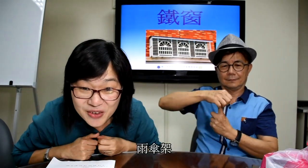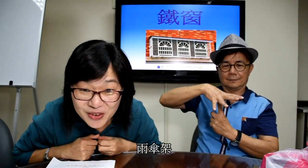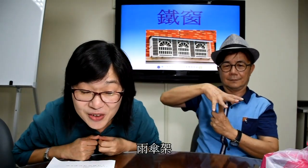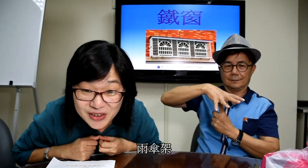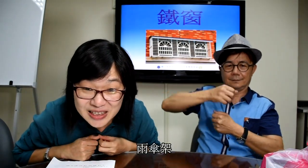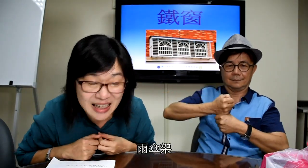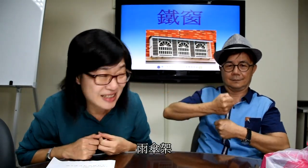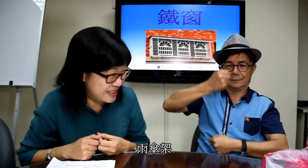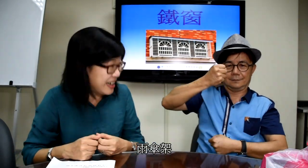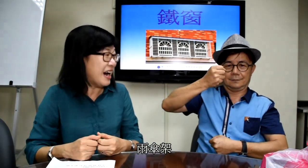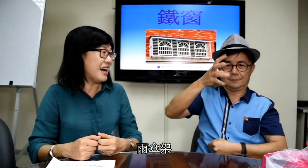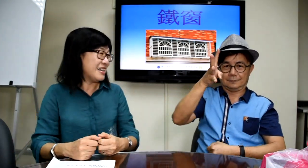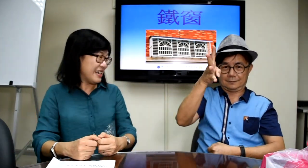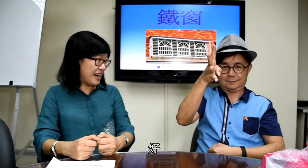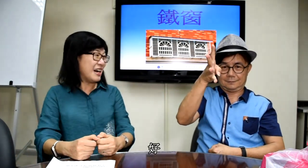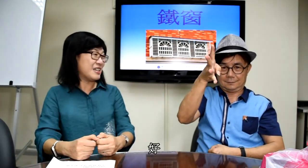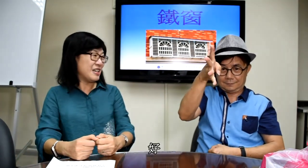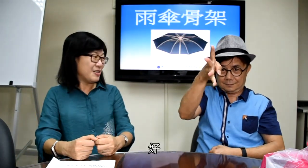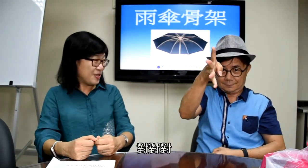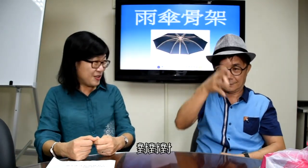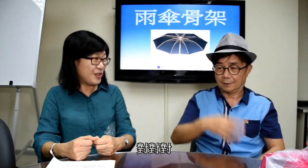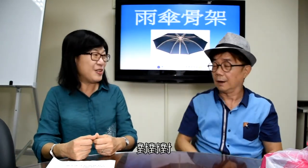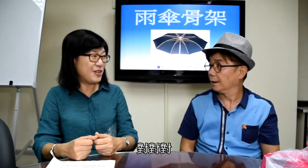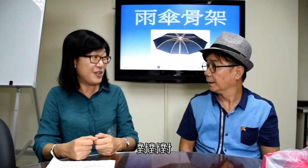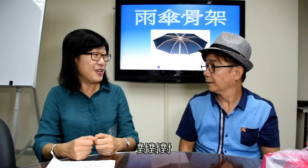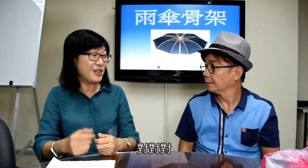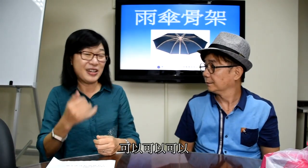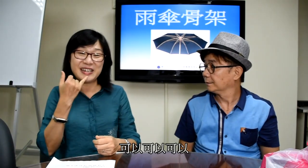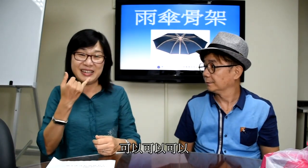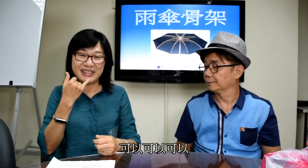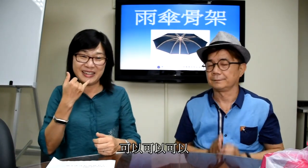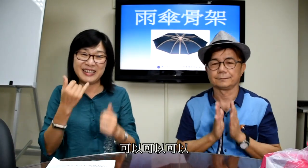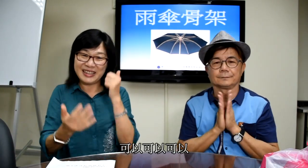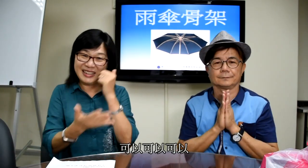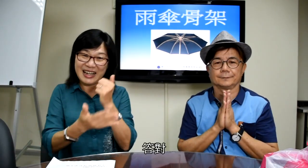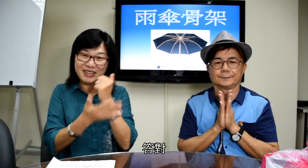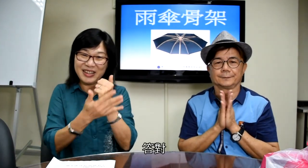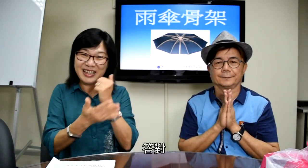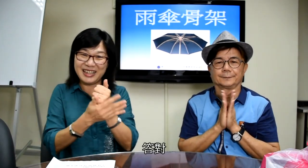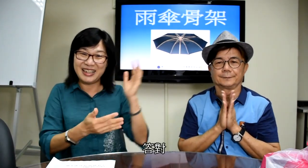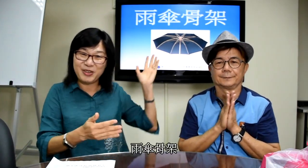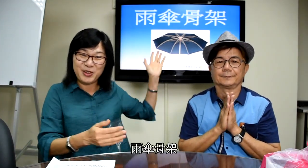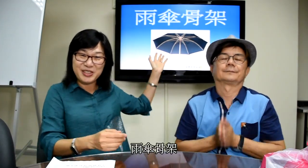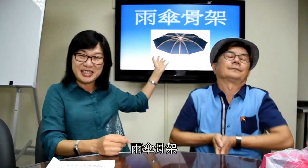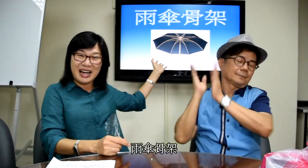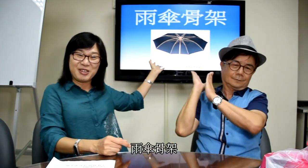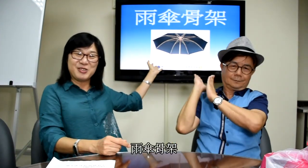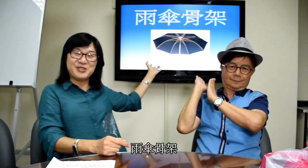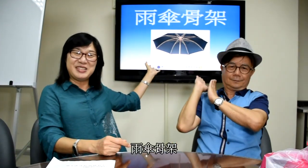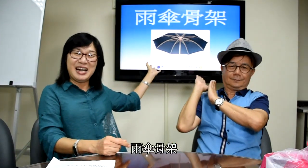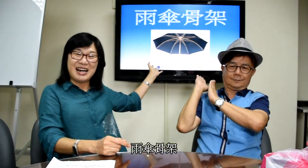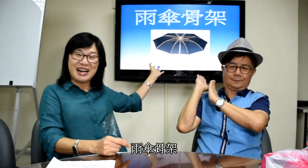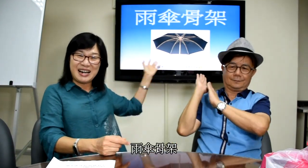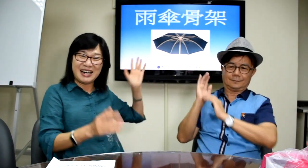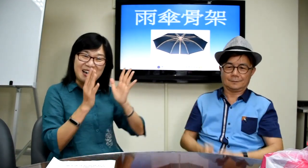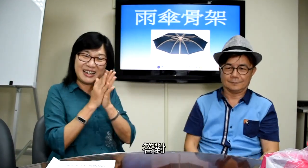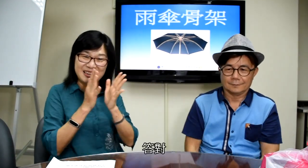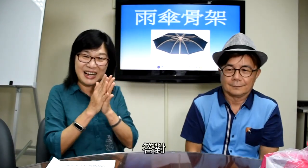雨伞架，好，对，可以，答对，雨伞骨架，答